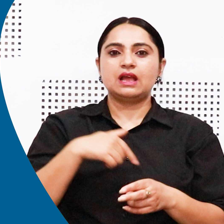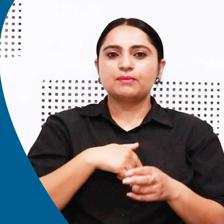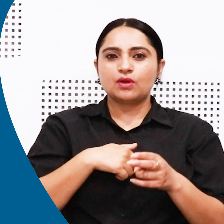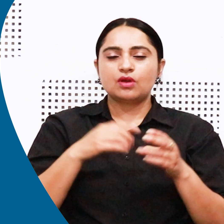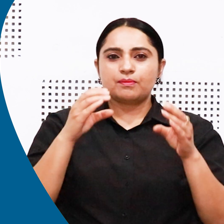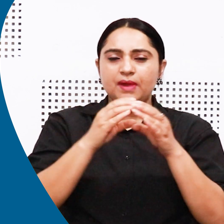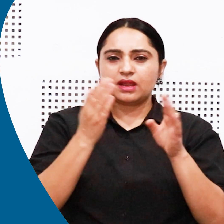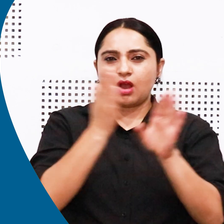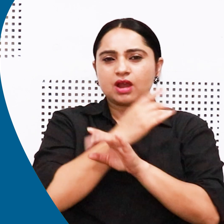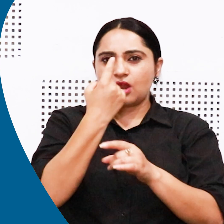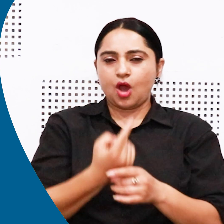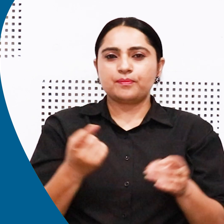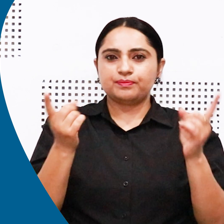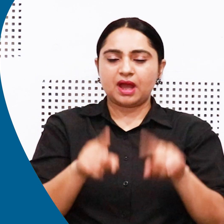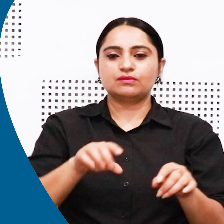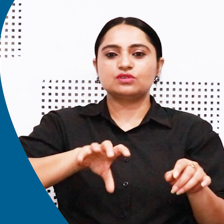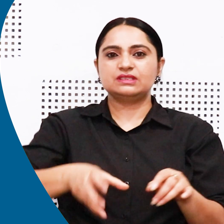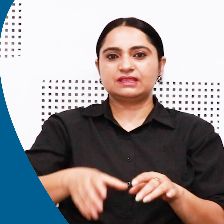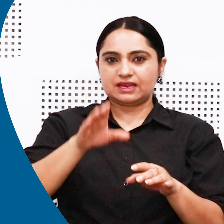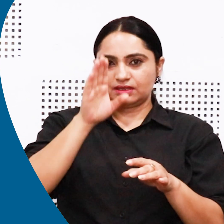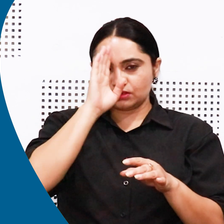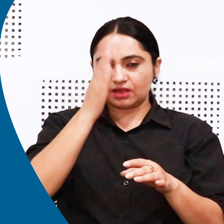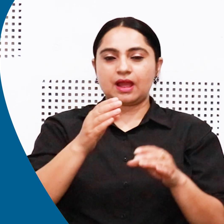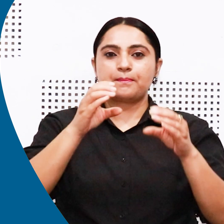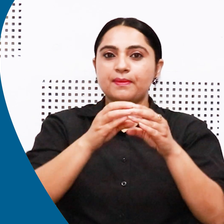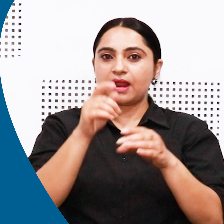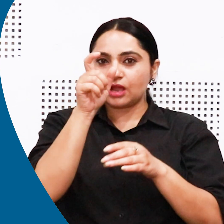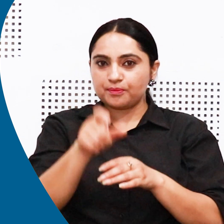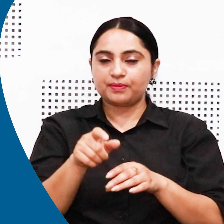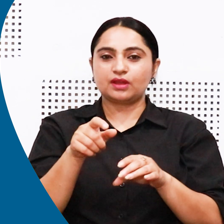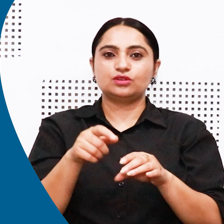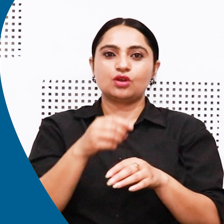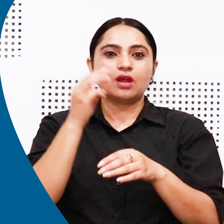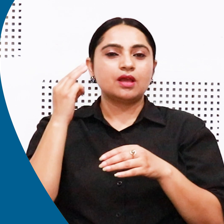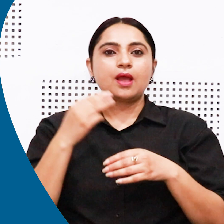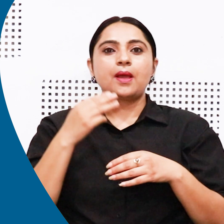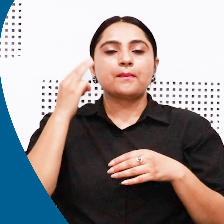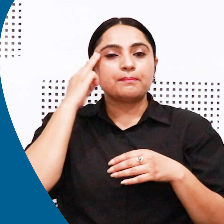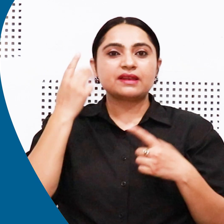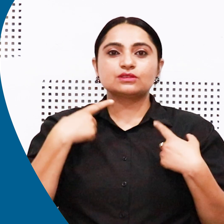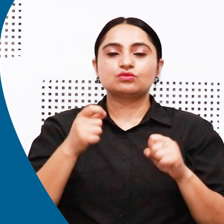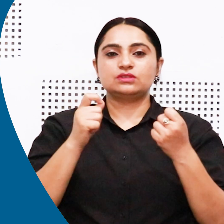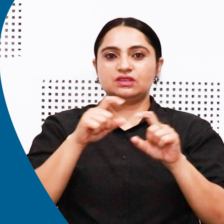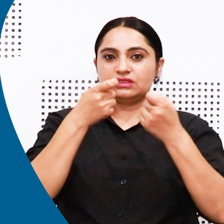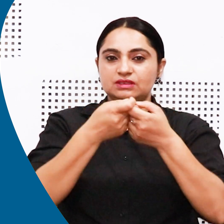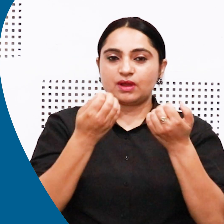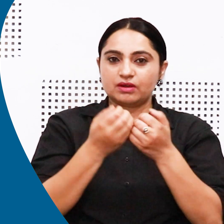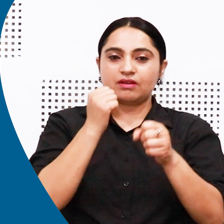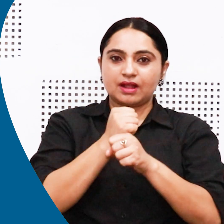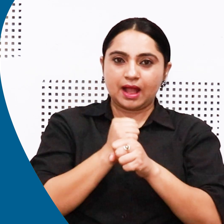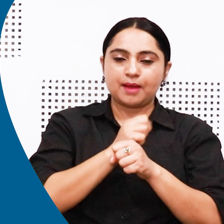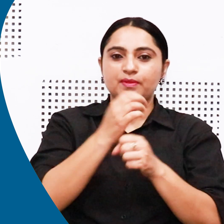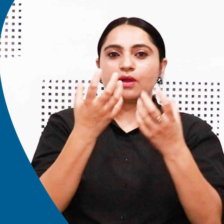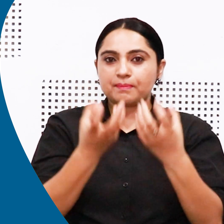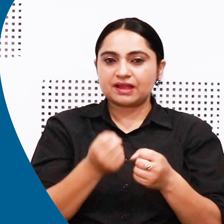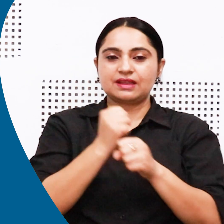अघिल्लो हप्ताको भागमा स्थानीय सरकारले पालिकावासीको मानसिक स्वास्थ्यको क्षेत्रमा गरेका र गर्न बाँकी कामको बारेमा